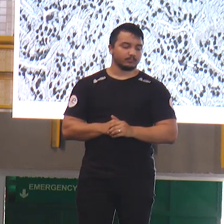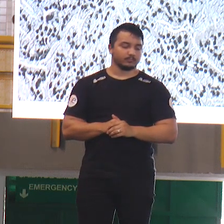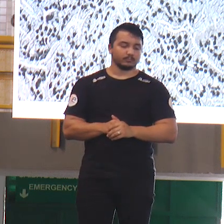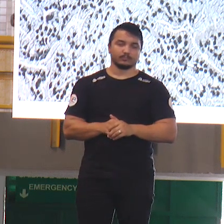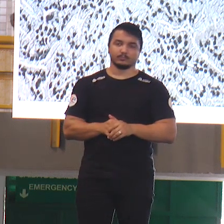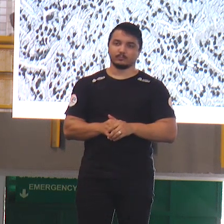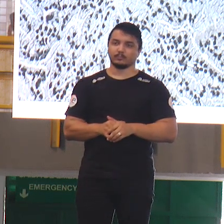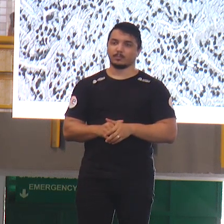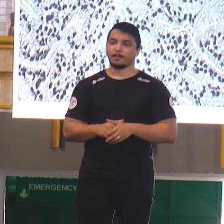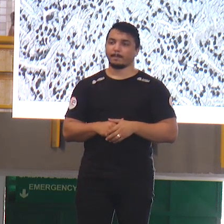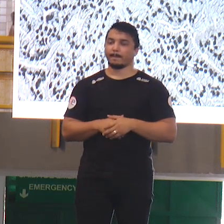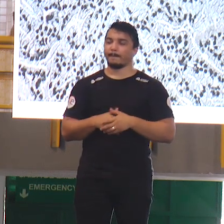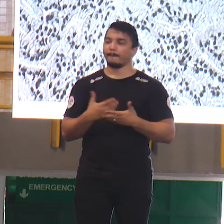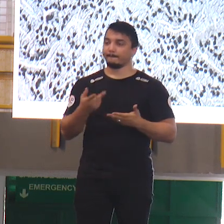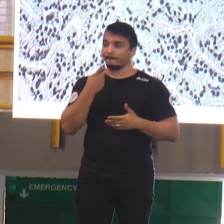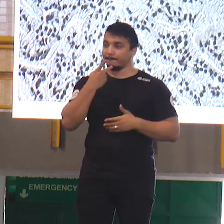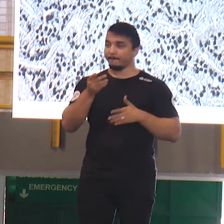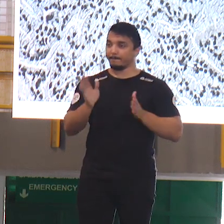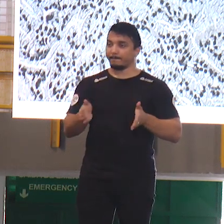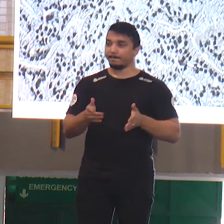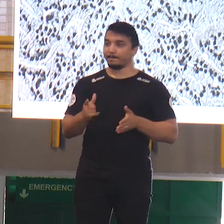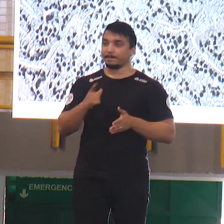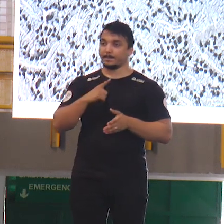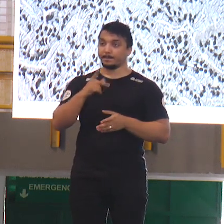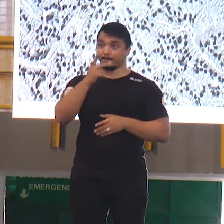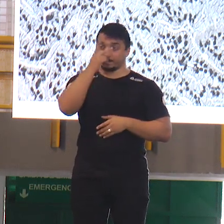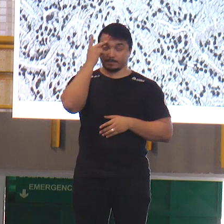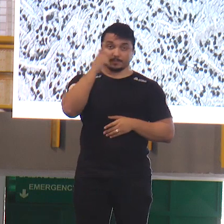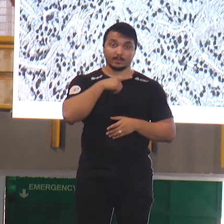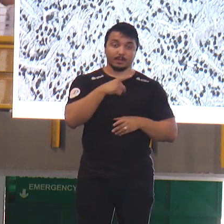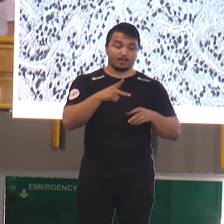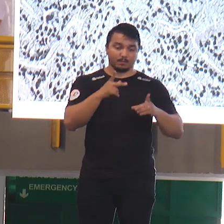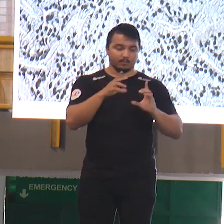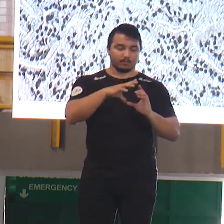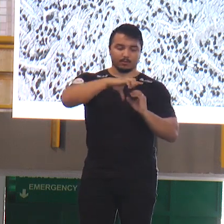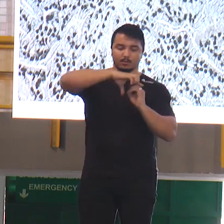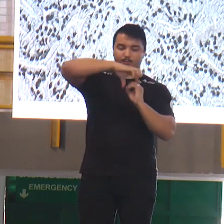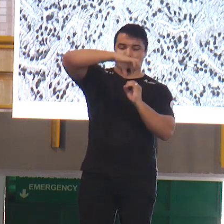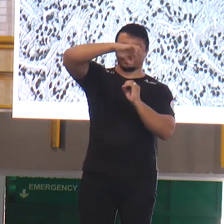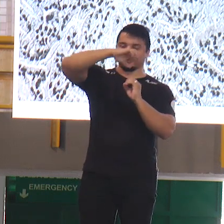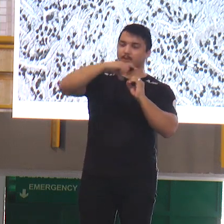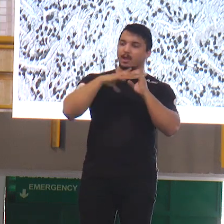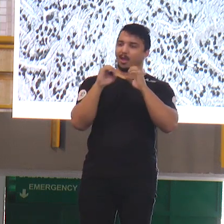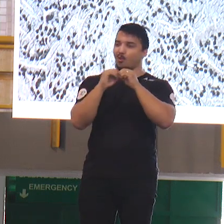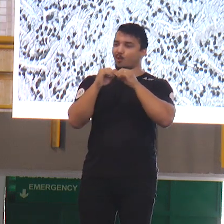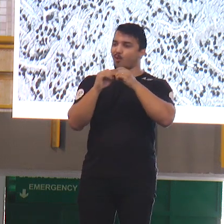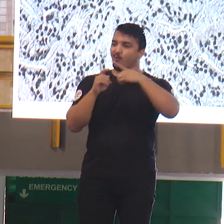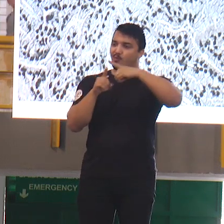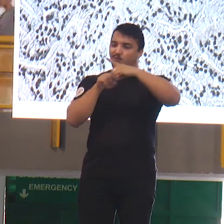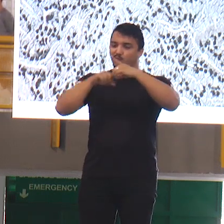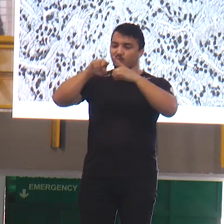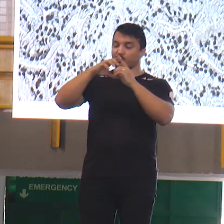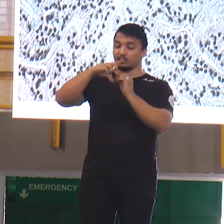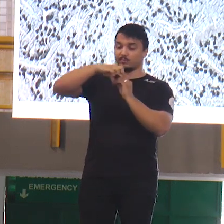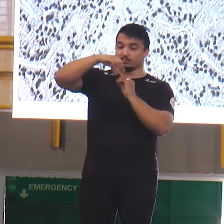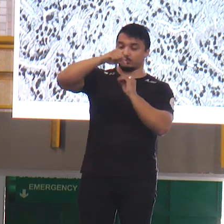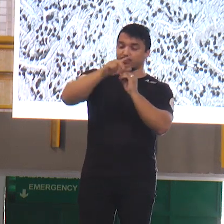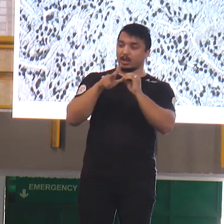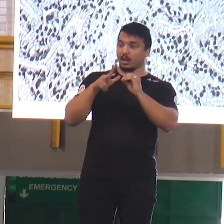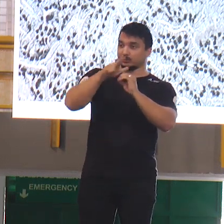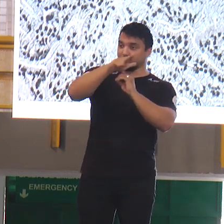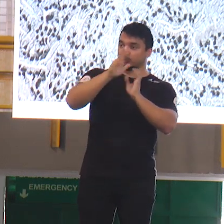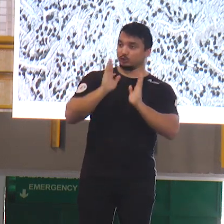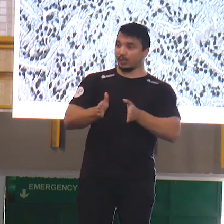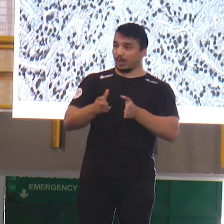Sim, como eu falei, a pessoa que fez a vasectomia, mesmo que ela venha reverter a